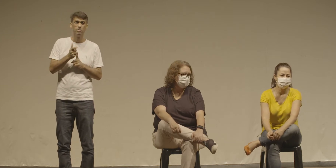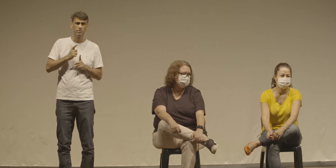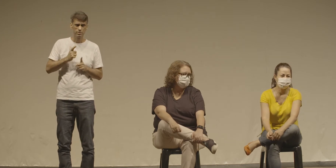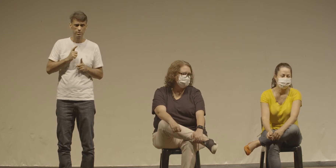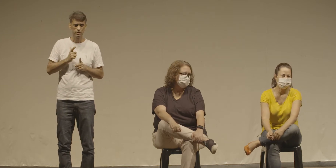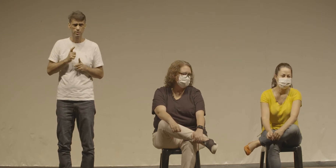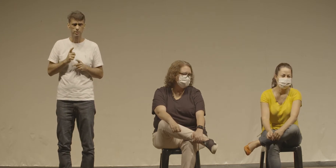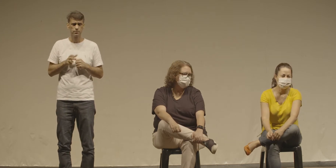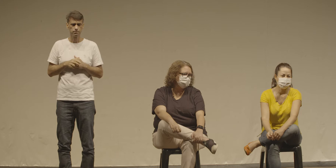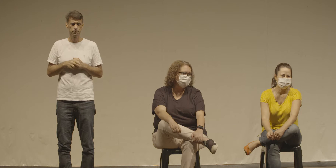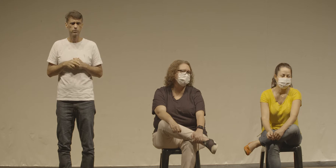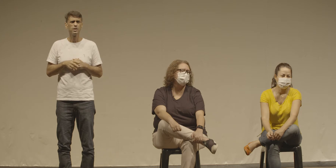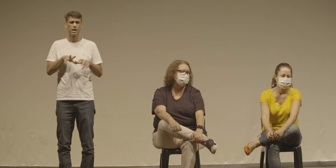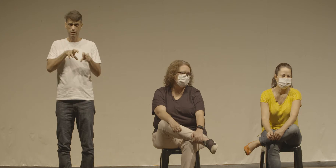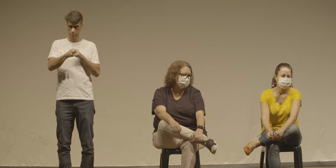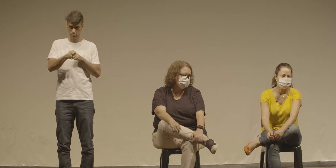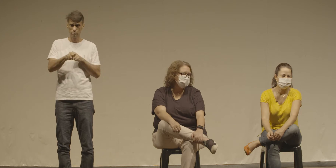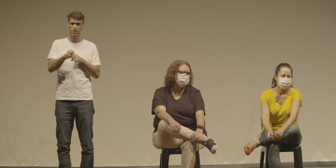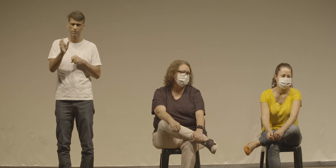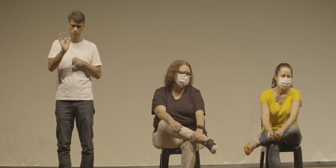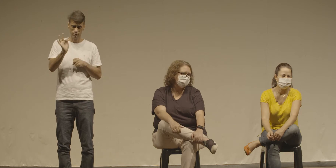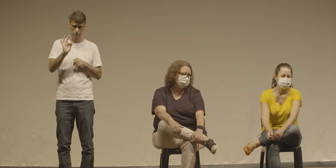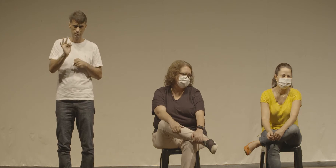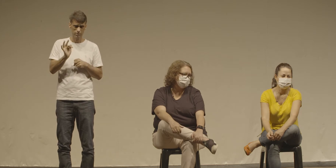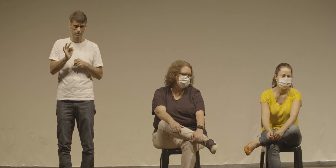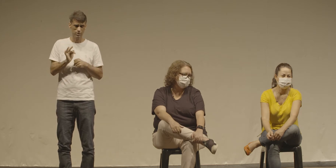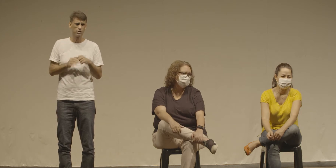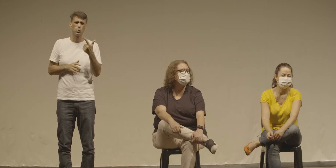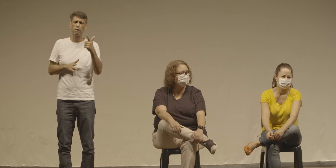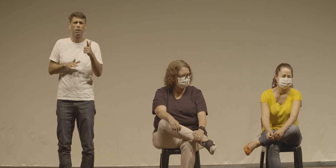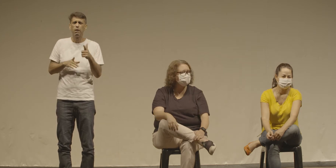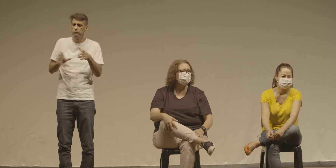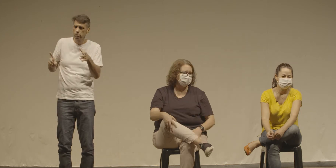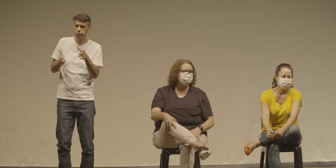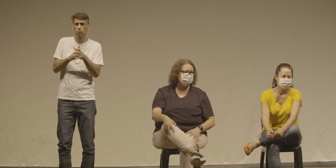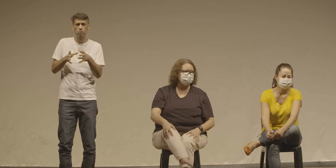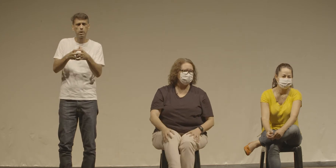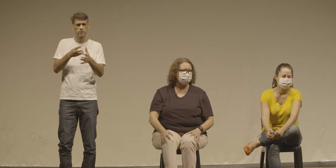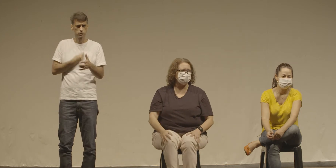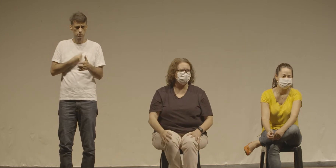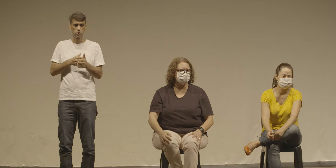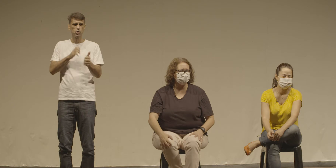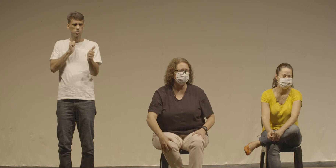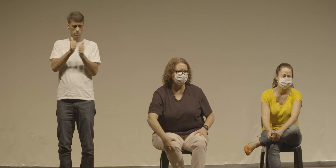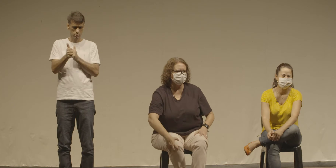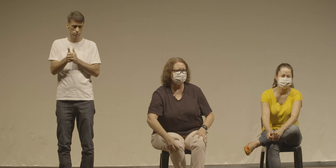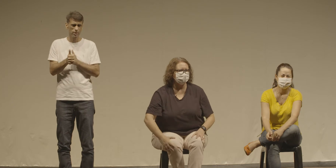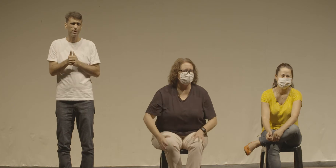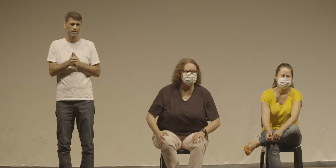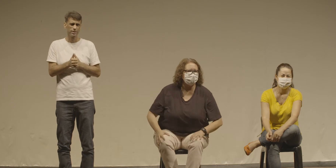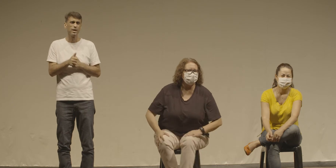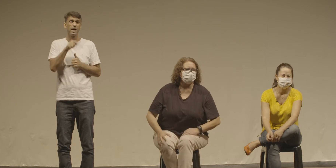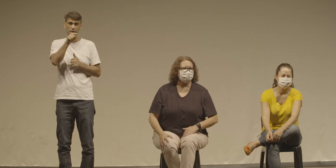curso, uma graduação. E eu não tenho nada a ver com esporte, eu sou assim, bem preguiçosa, né? Ela que